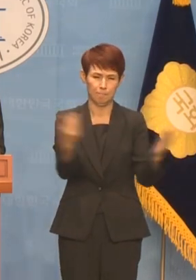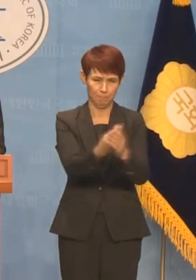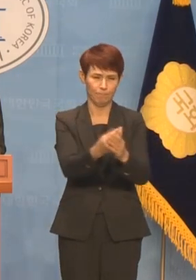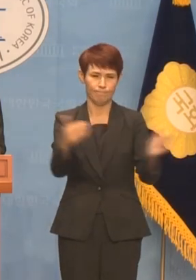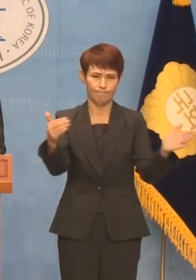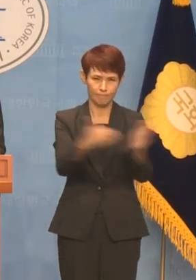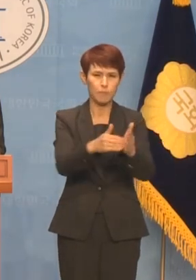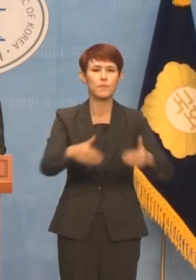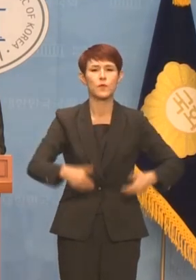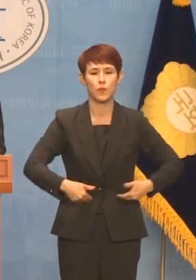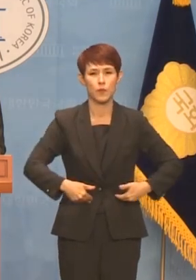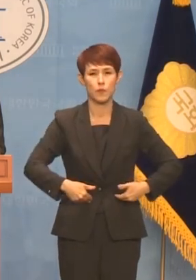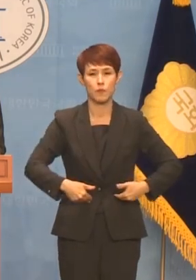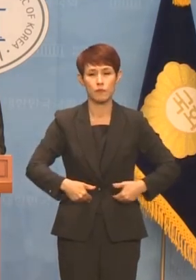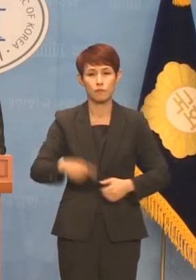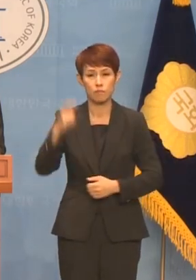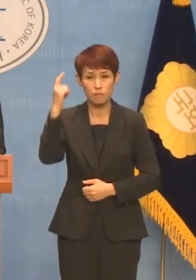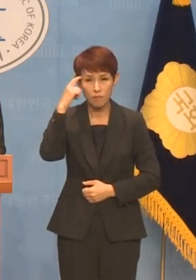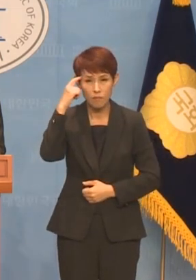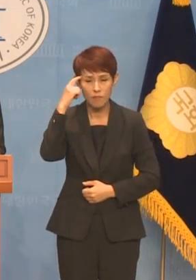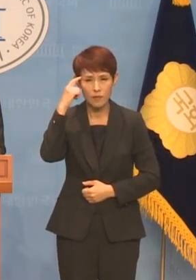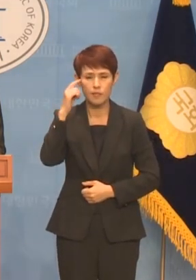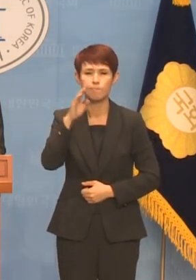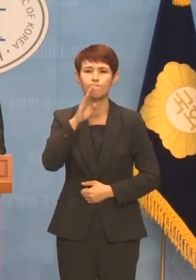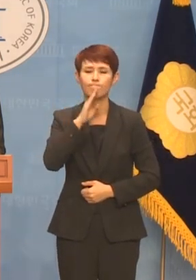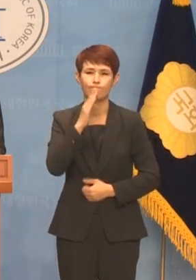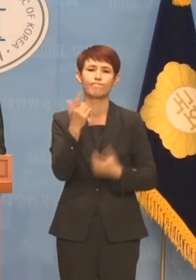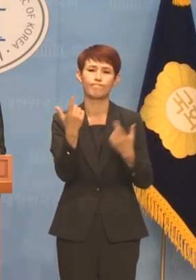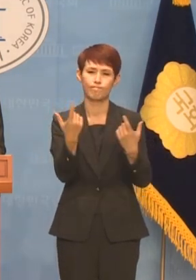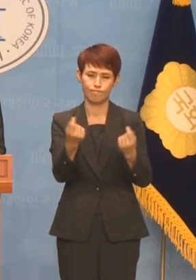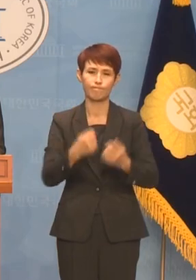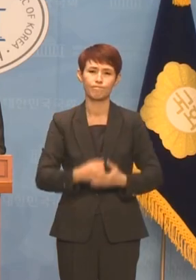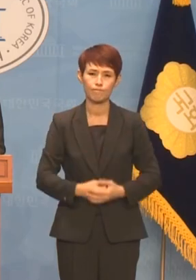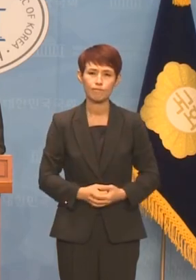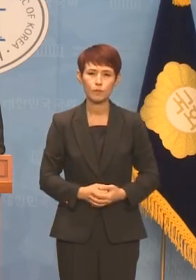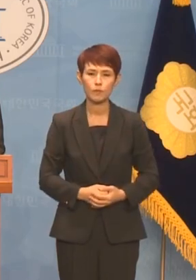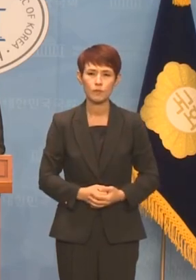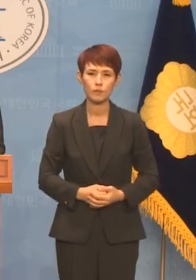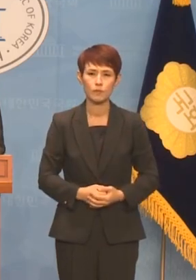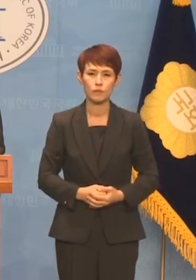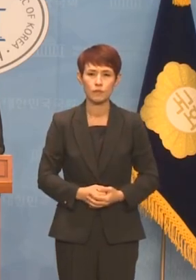한다는 시대 정신 역시 여전히 그 자리 그대로 남아 있습니다.